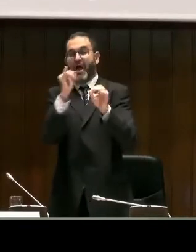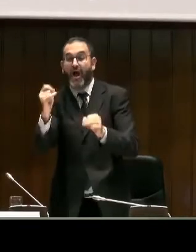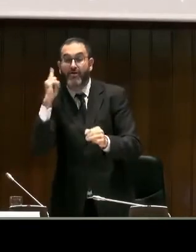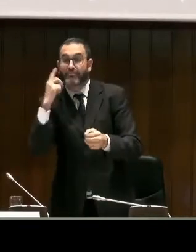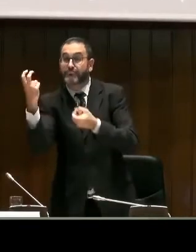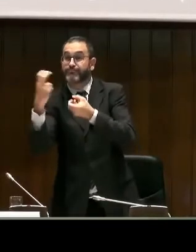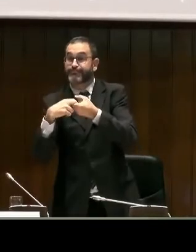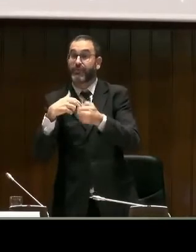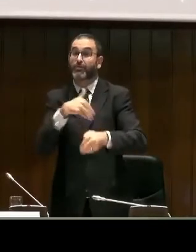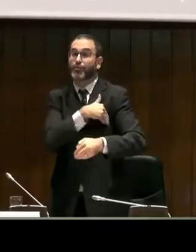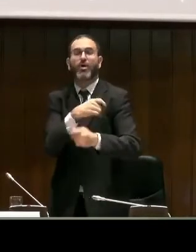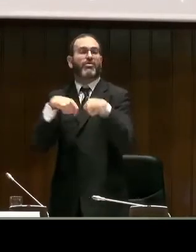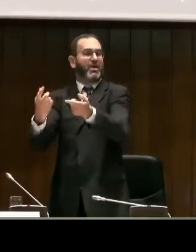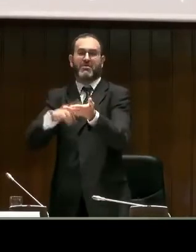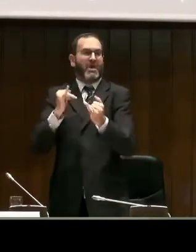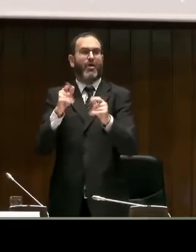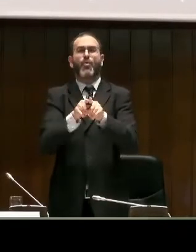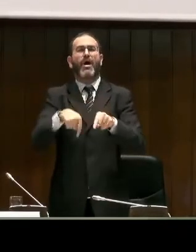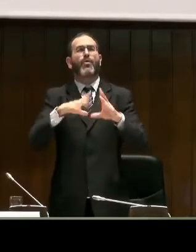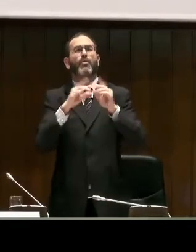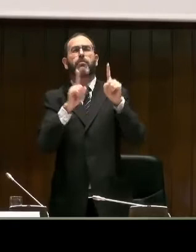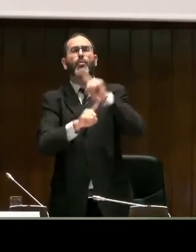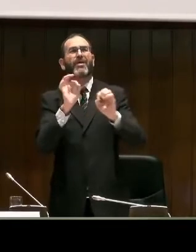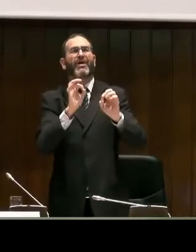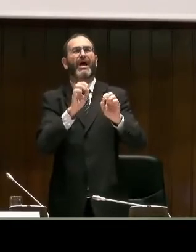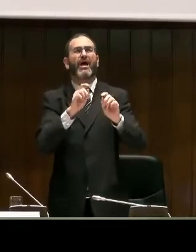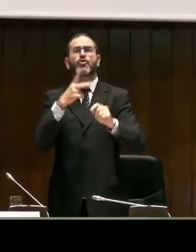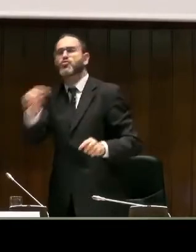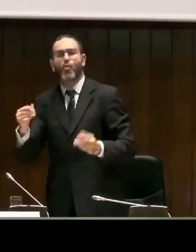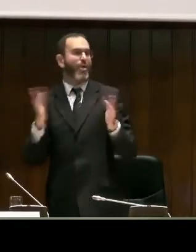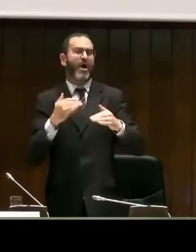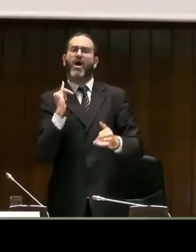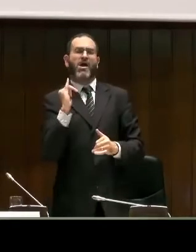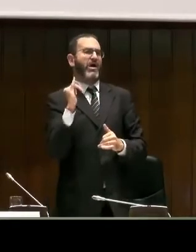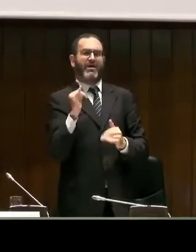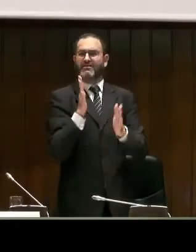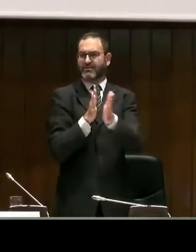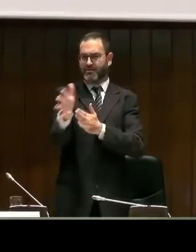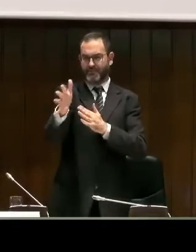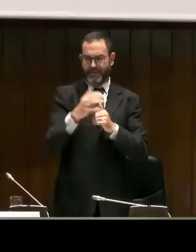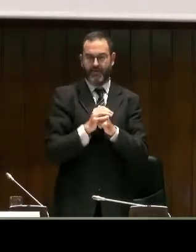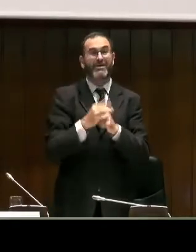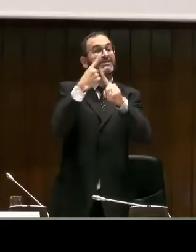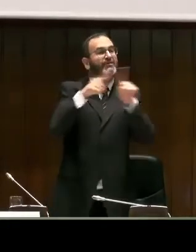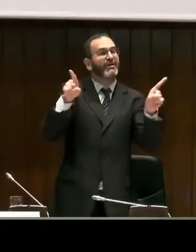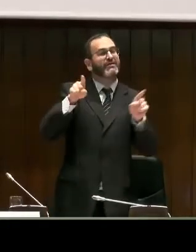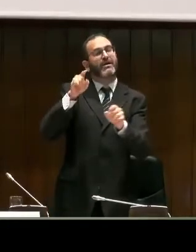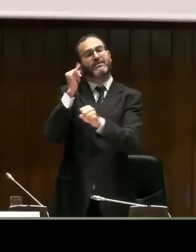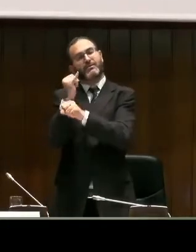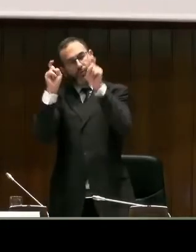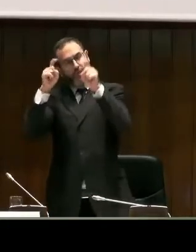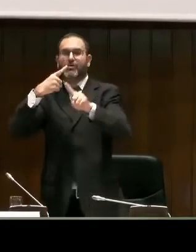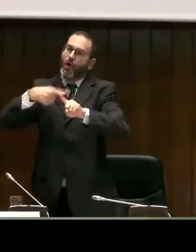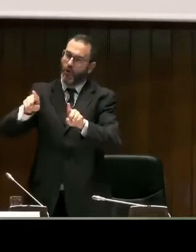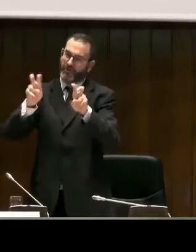territorio andaluz que cubren servicios en universidades. Y esto supone que siempre